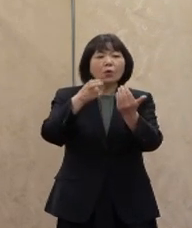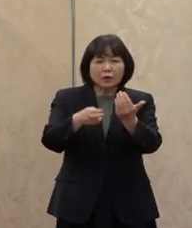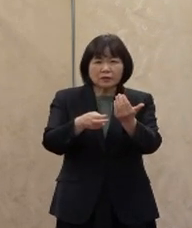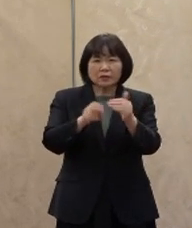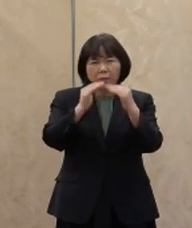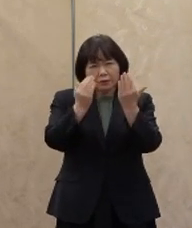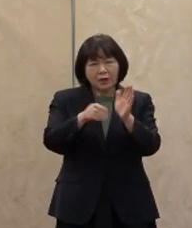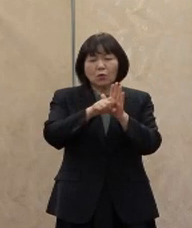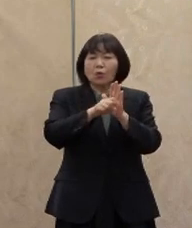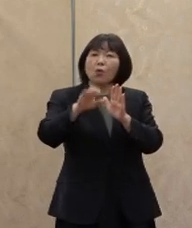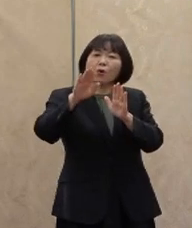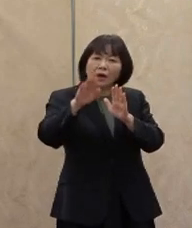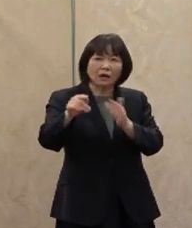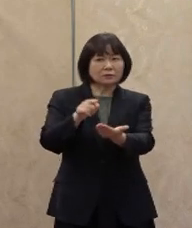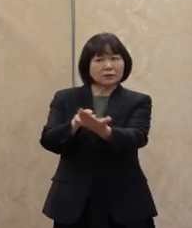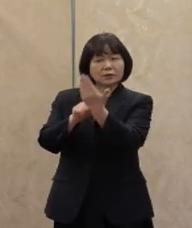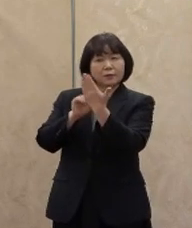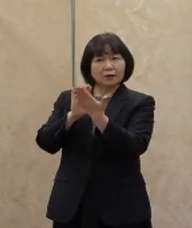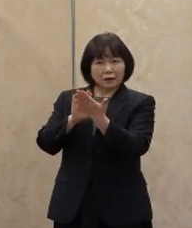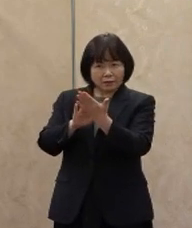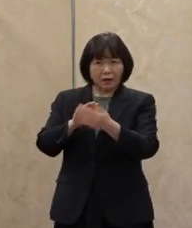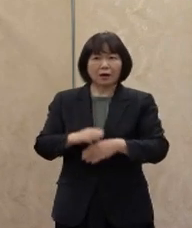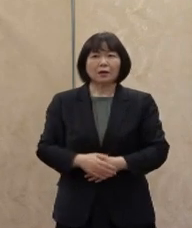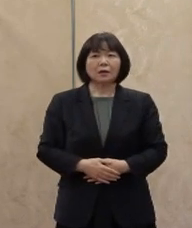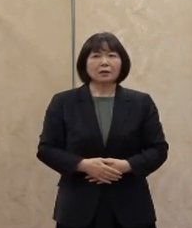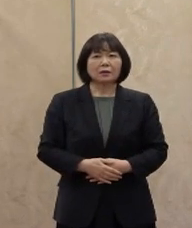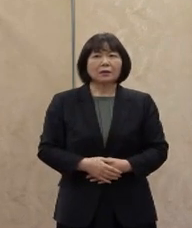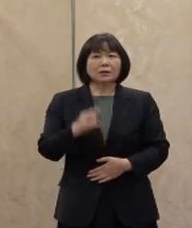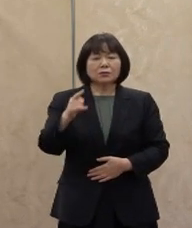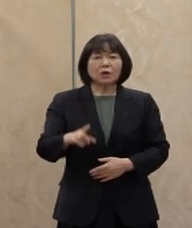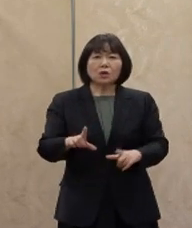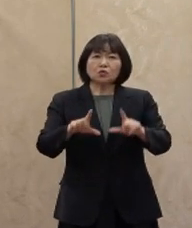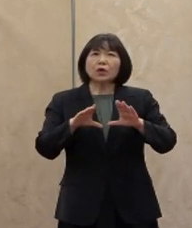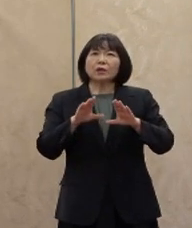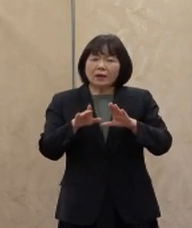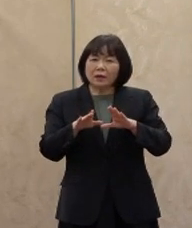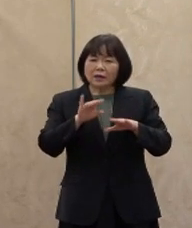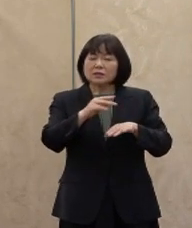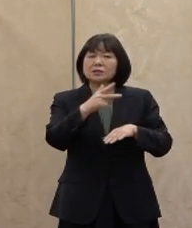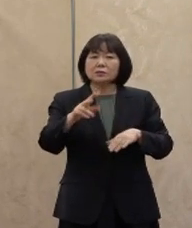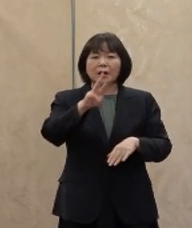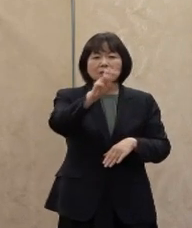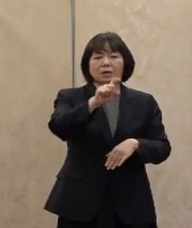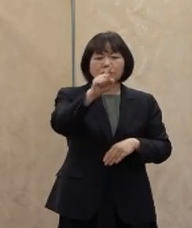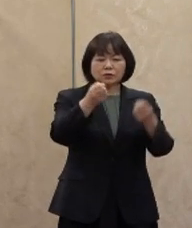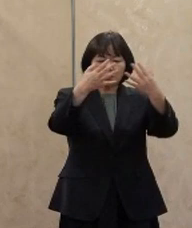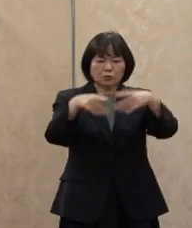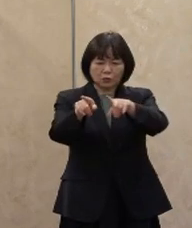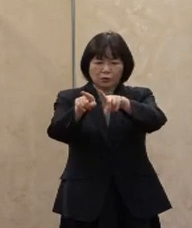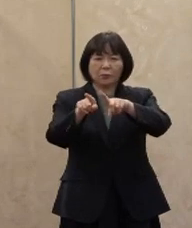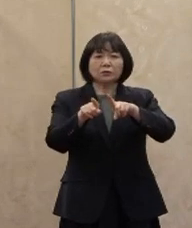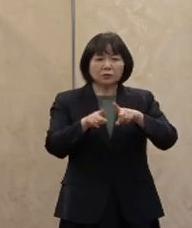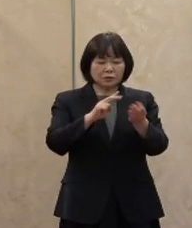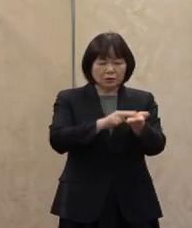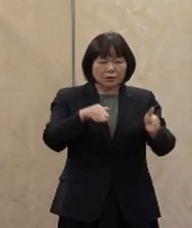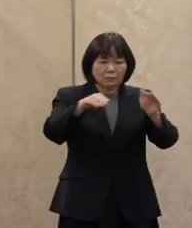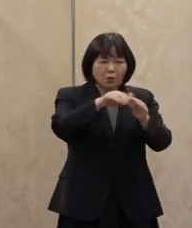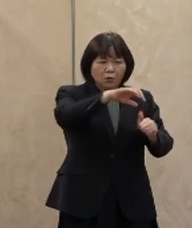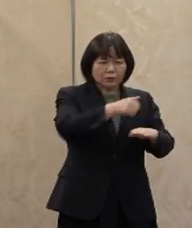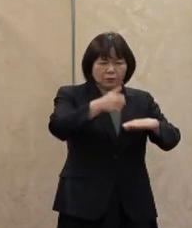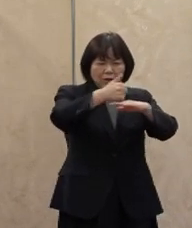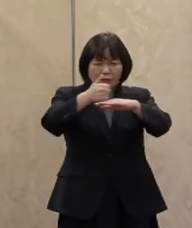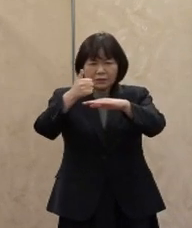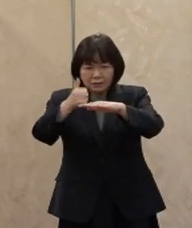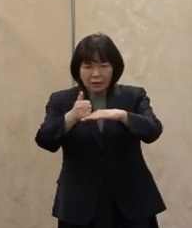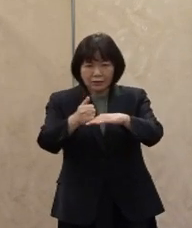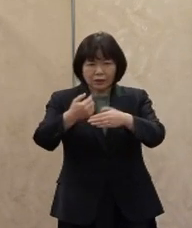効果を持つという考えを示されたんですが、こういった答弁を受けて知事として今後31条に基づいて医療機関の管理者に対して